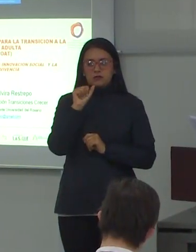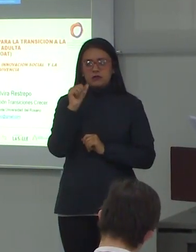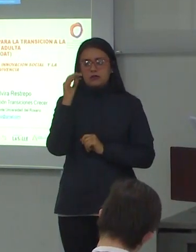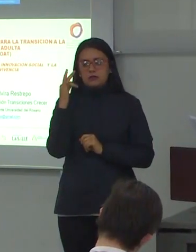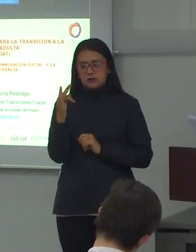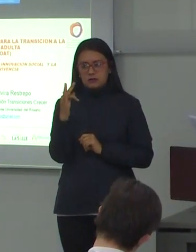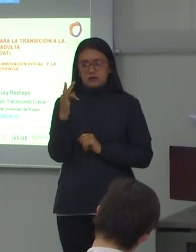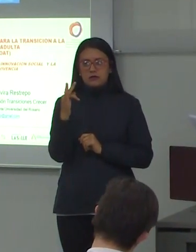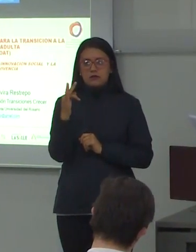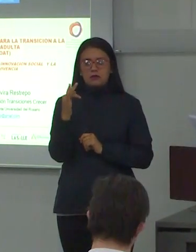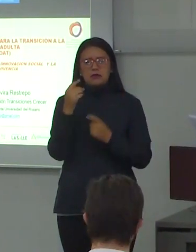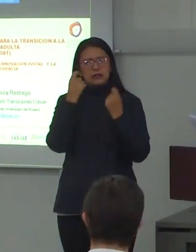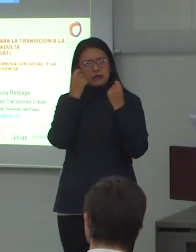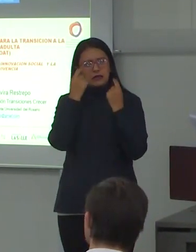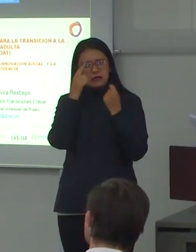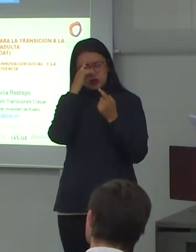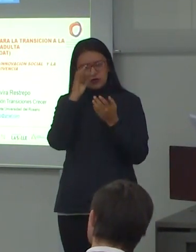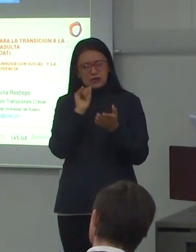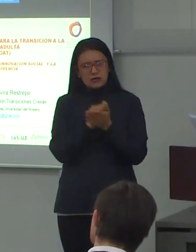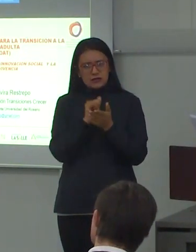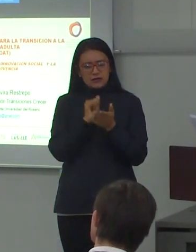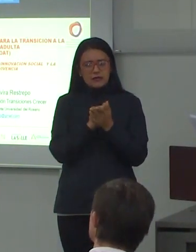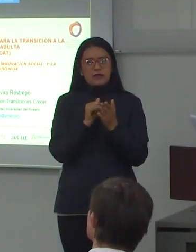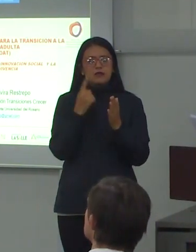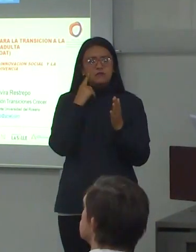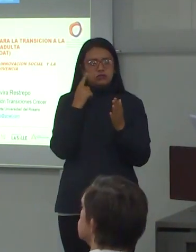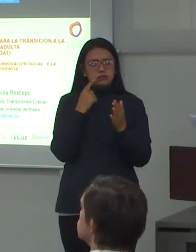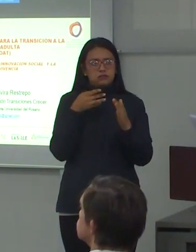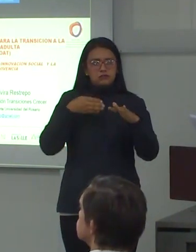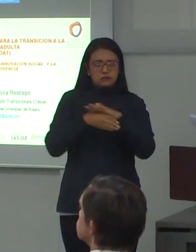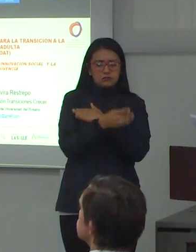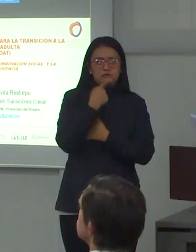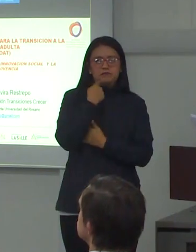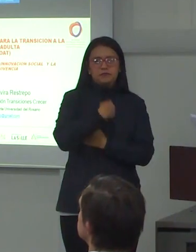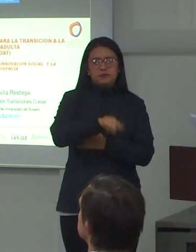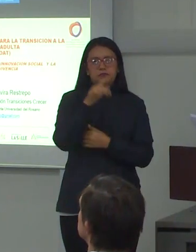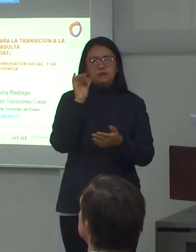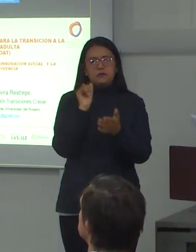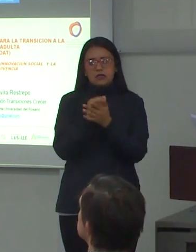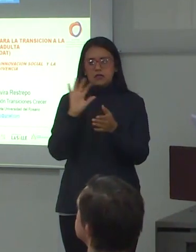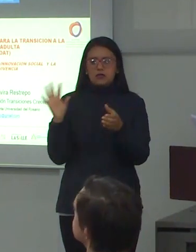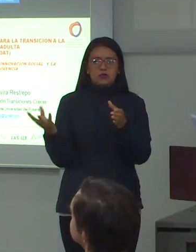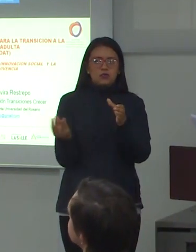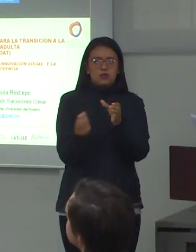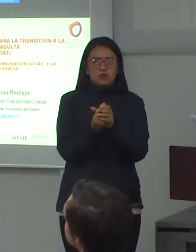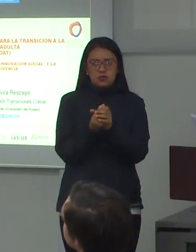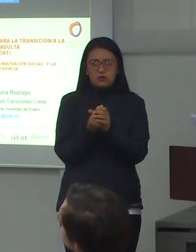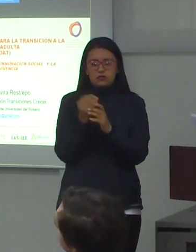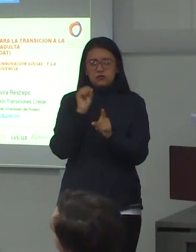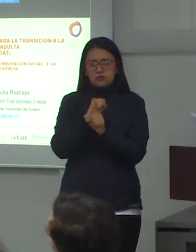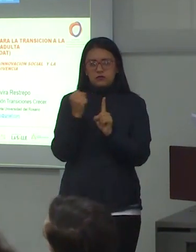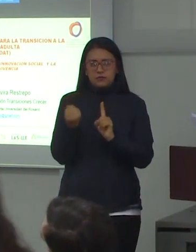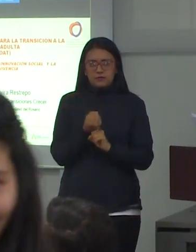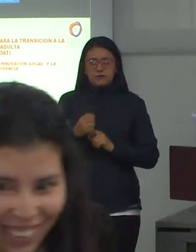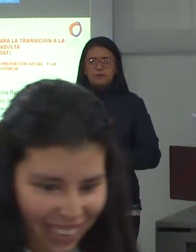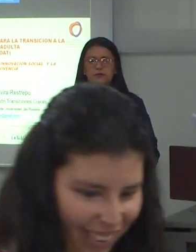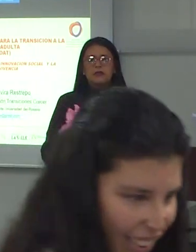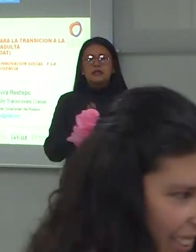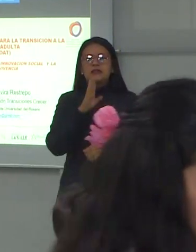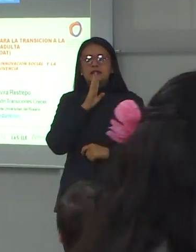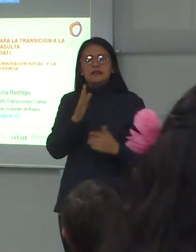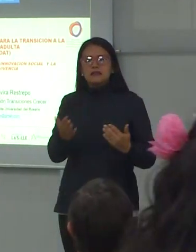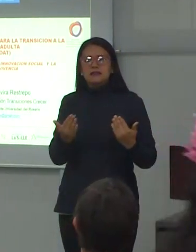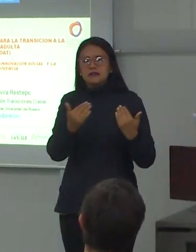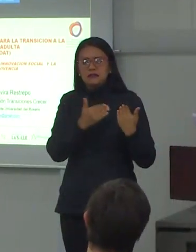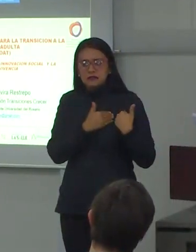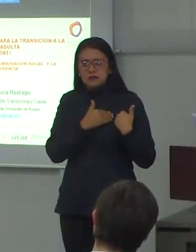pero OAT entiendo que es lo correcto, dice Plataforma para la Innovación Social e Inclusión y está a cargo